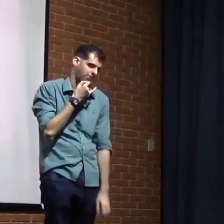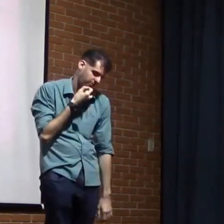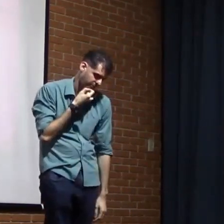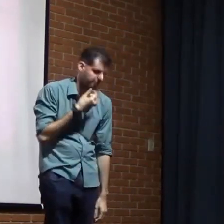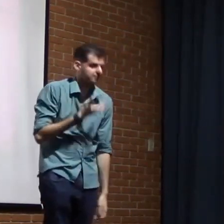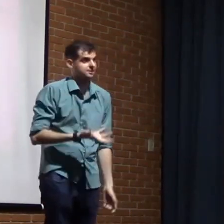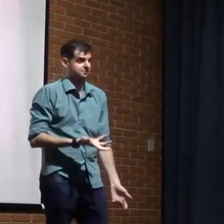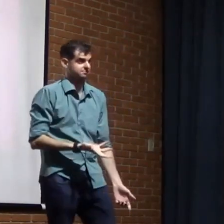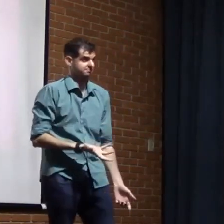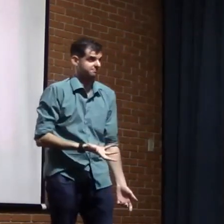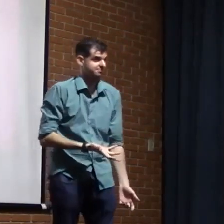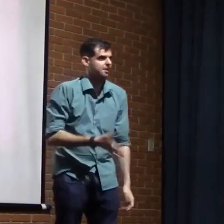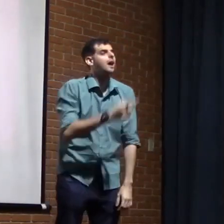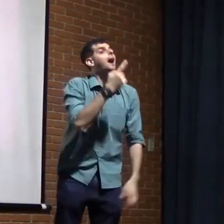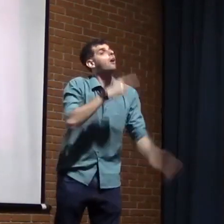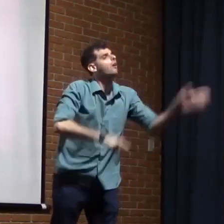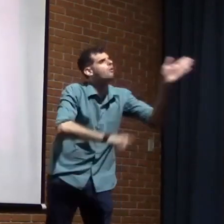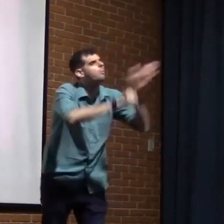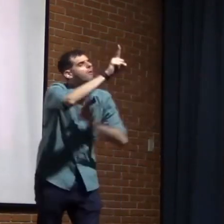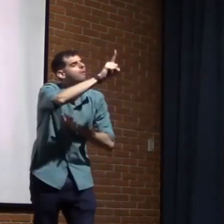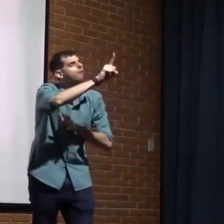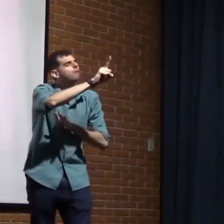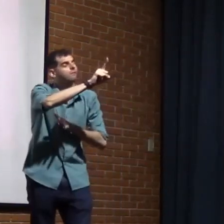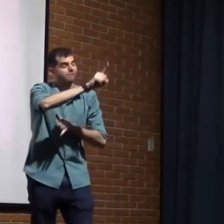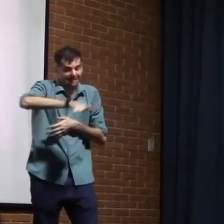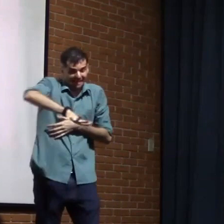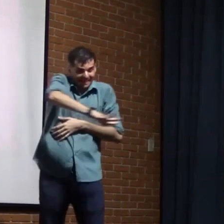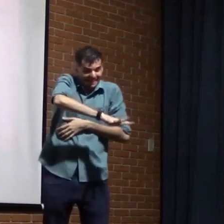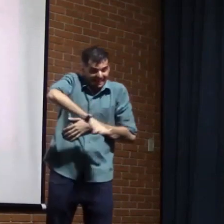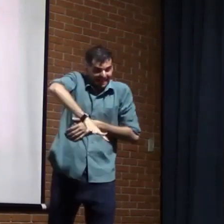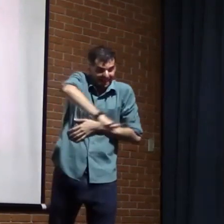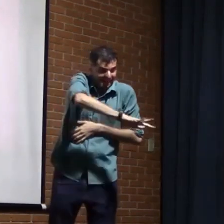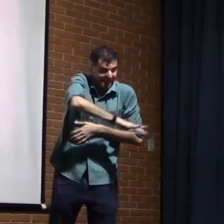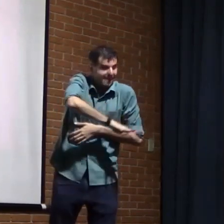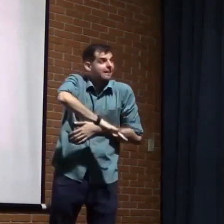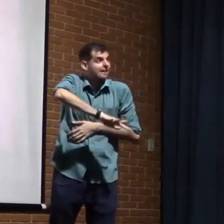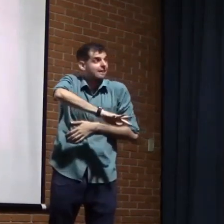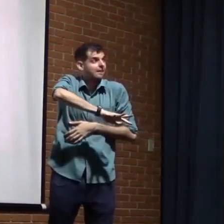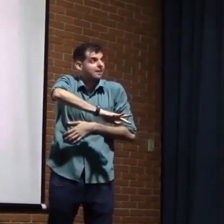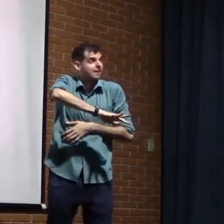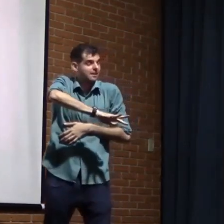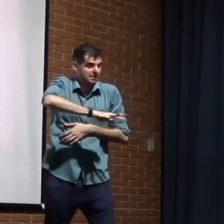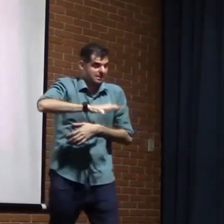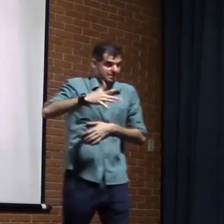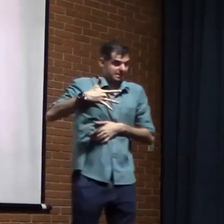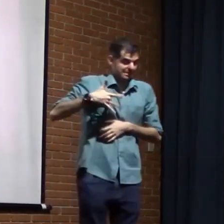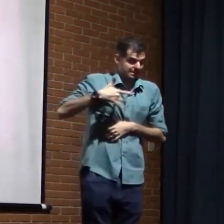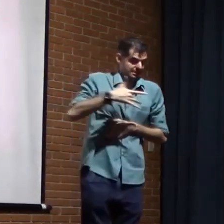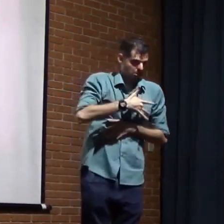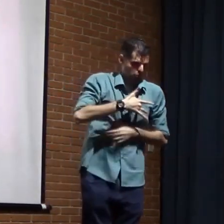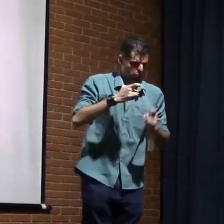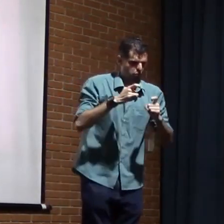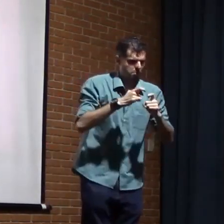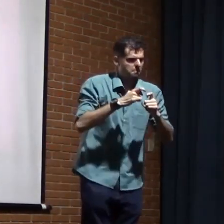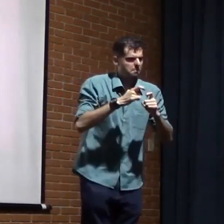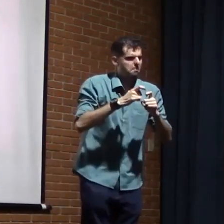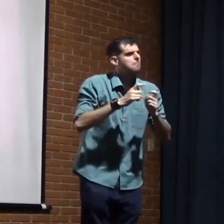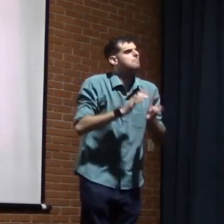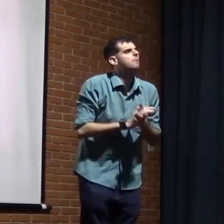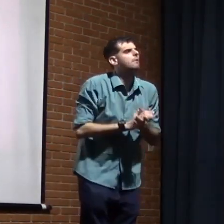Que triste, né? Infelizmente. Agora, eu vou fazer uma outra pergunta. Agora, na área da saúde, né?